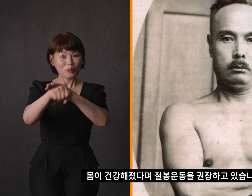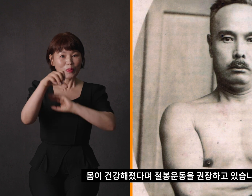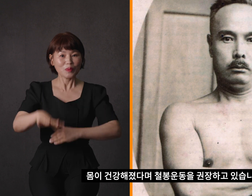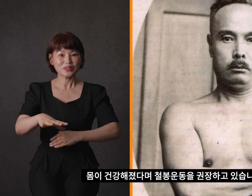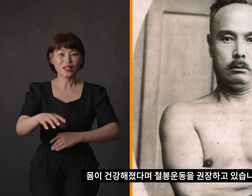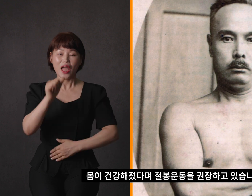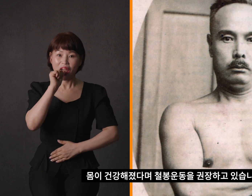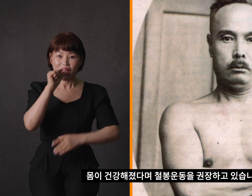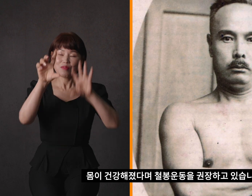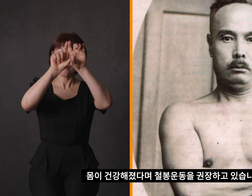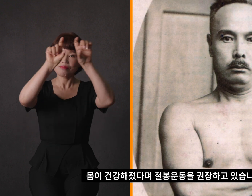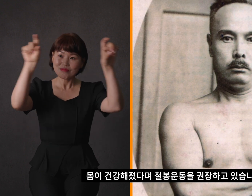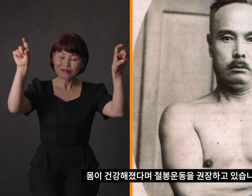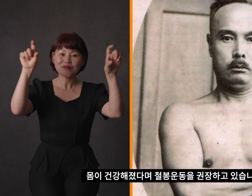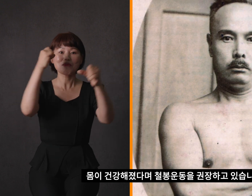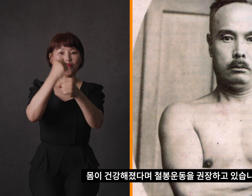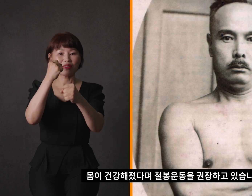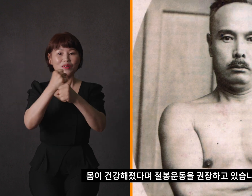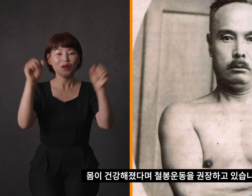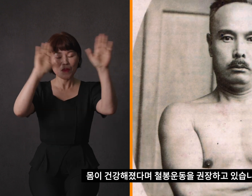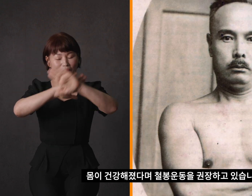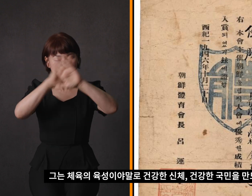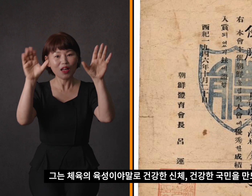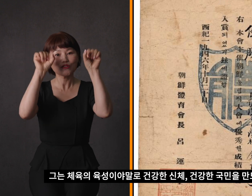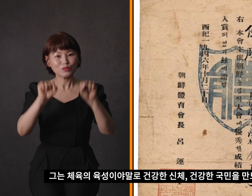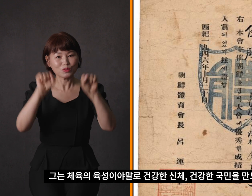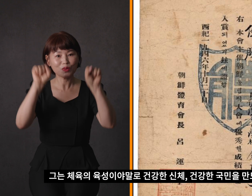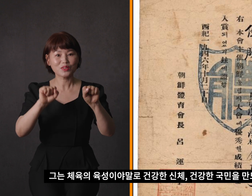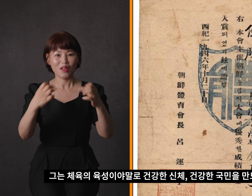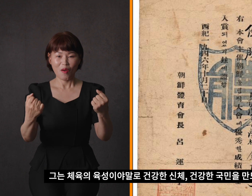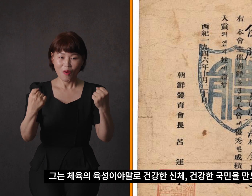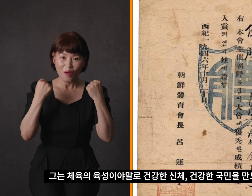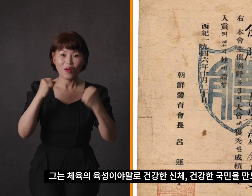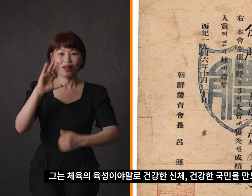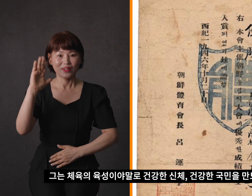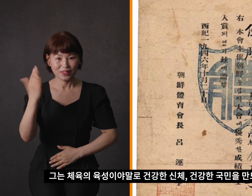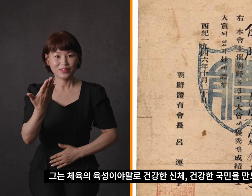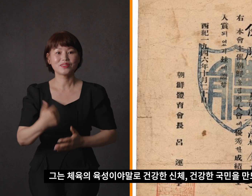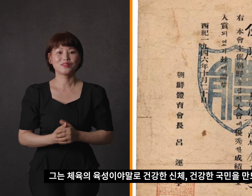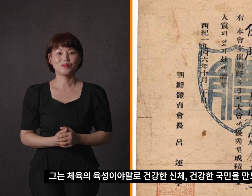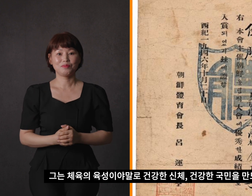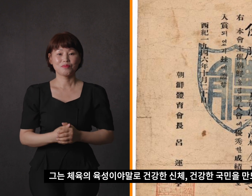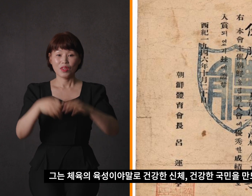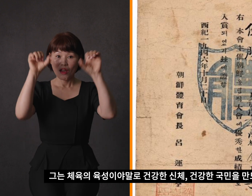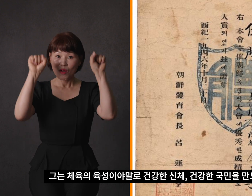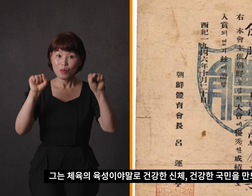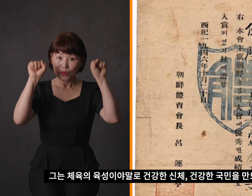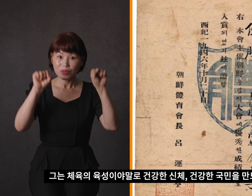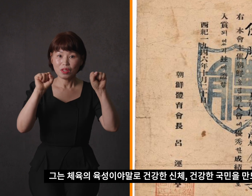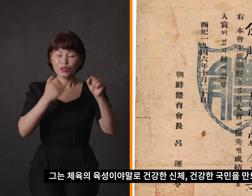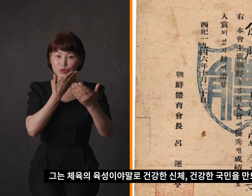건강해졌다며 철봉운동을 권장하고 있습니다. 그는 체육의 육성이야말로 건강한